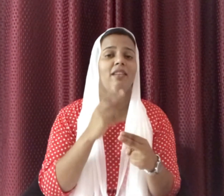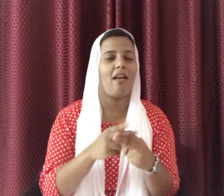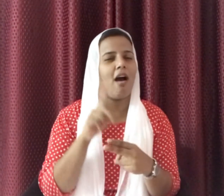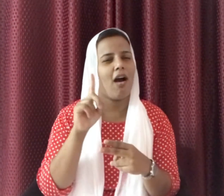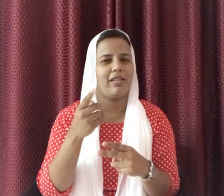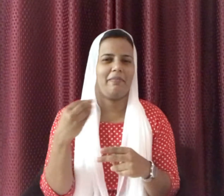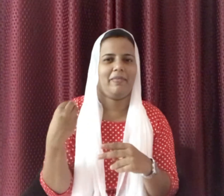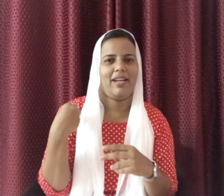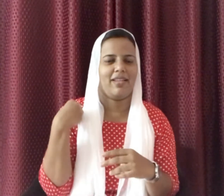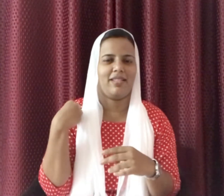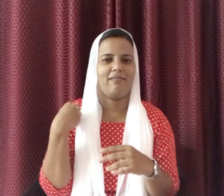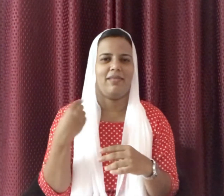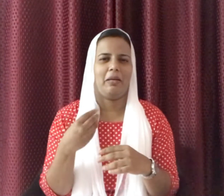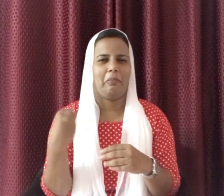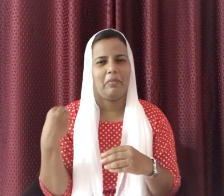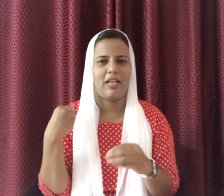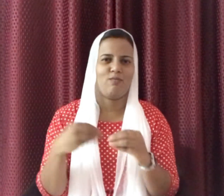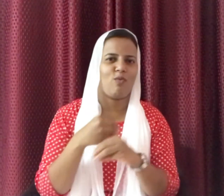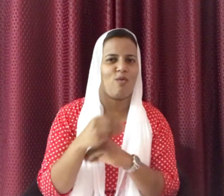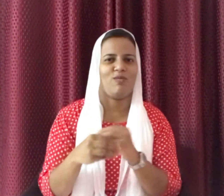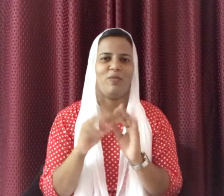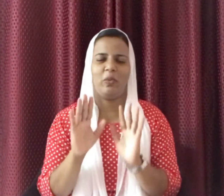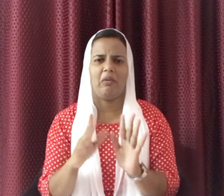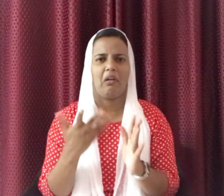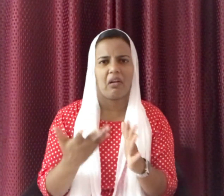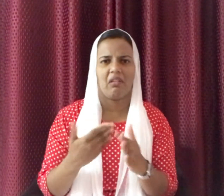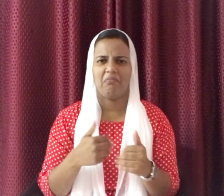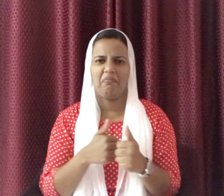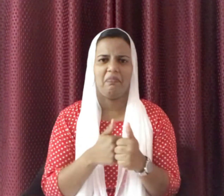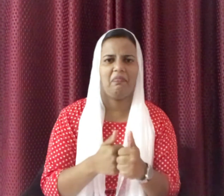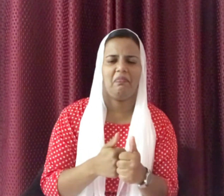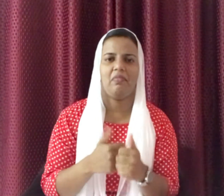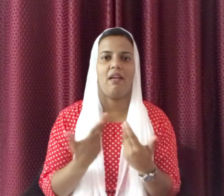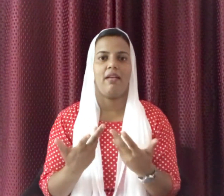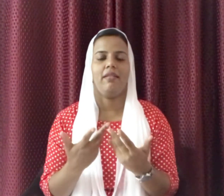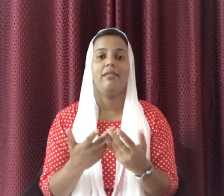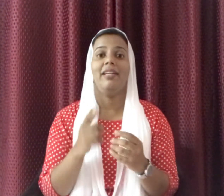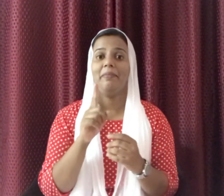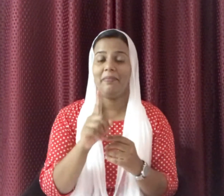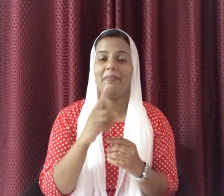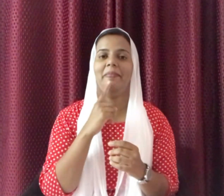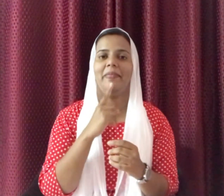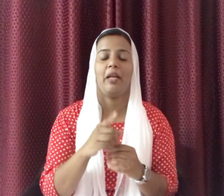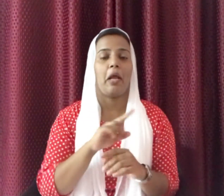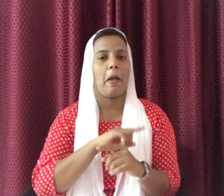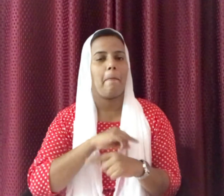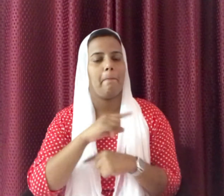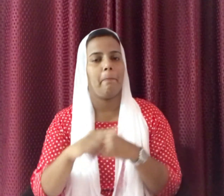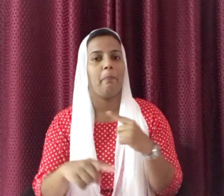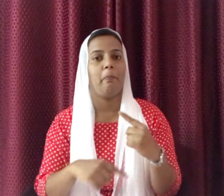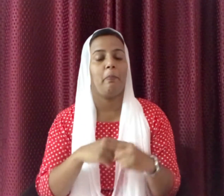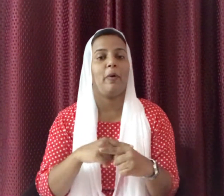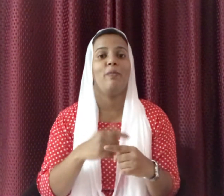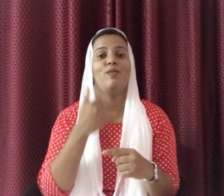ആദ്യം ഒരു വിഷമം തോന്നും, ചിലപ്പം നമുക്ക് ആദ്യം ഒരു പ്രയാസം തോന്നും, ചിലപ്പം നമുക്ക് ആദ്യം ഒരു ബുദ്ധിമുട്ട് തോന്നും, പക്ഷേ എന്നാൽ നീ സദാകാലം എന്തായി